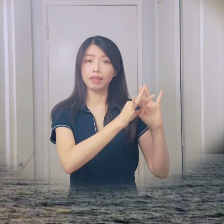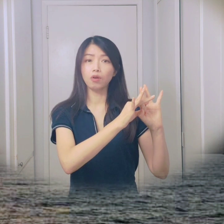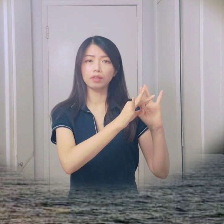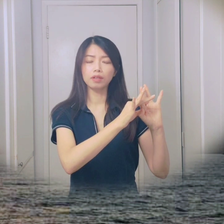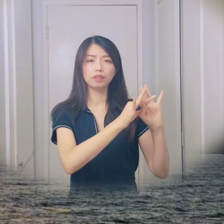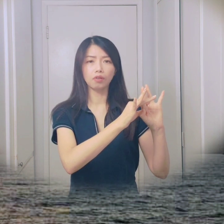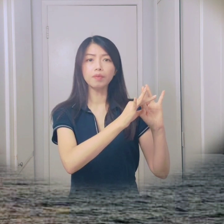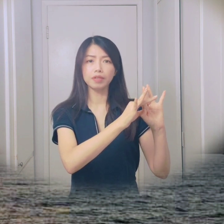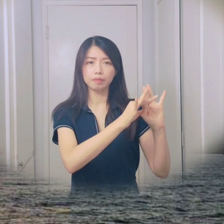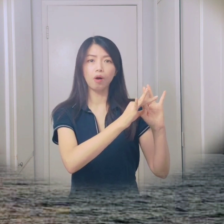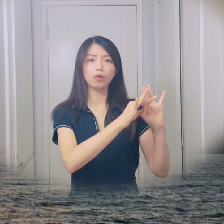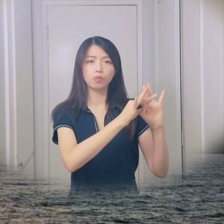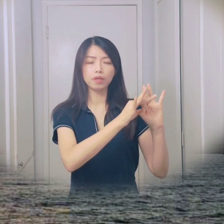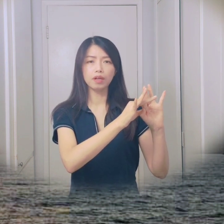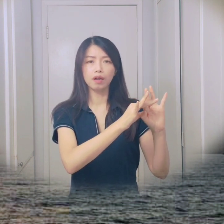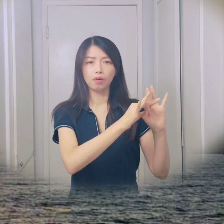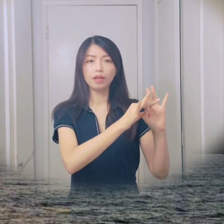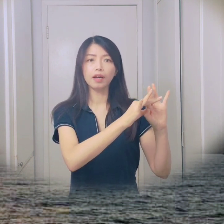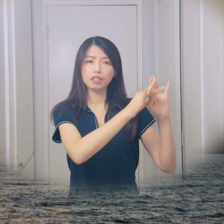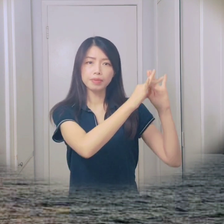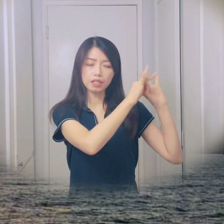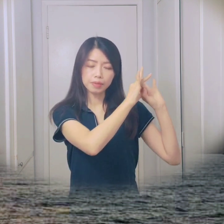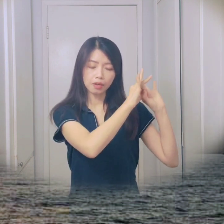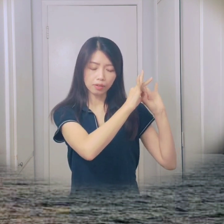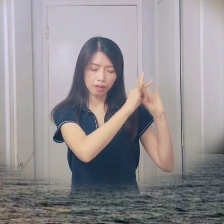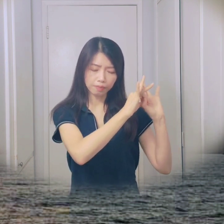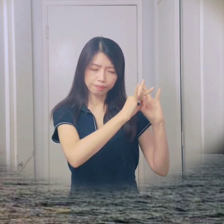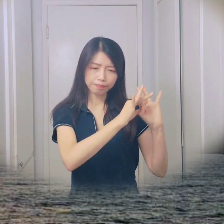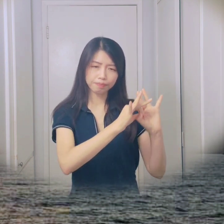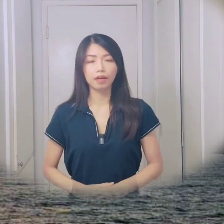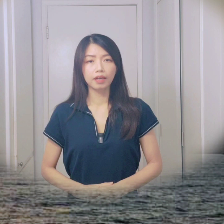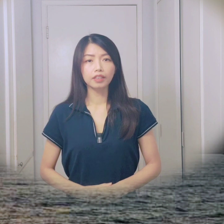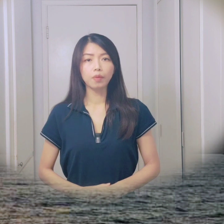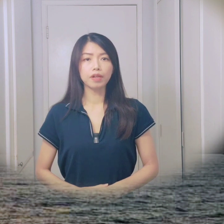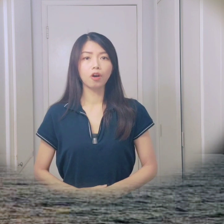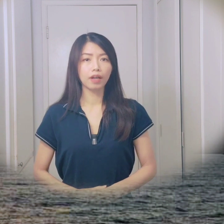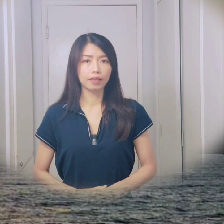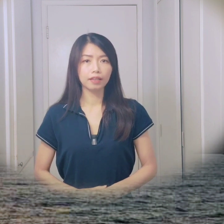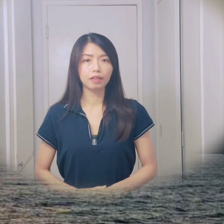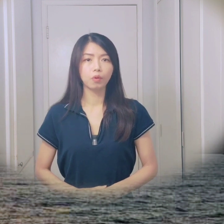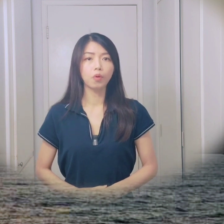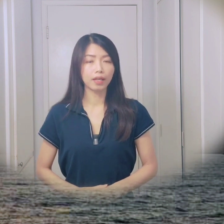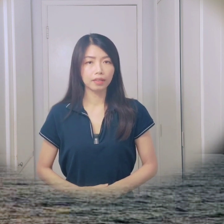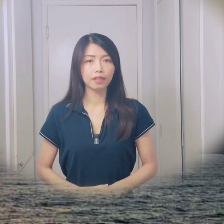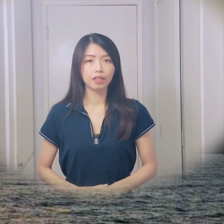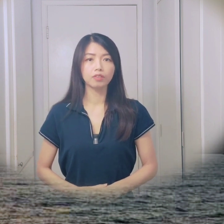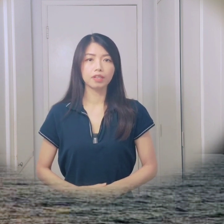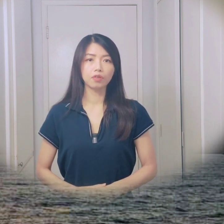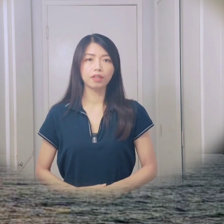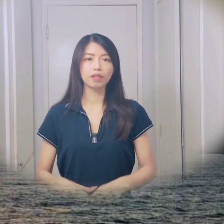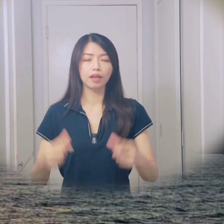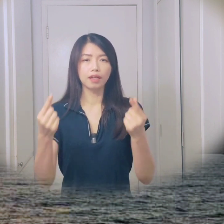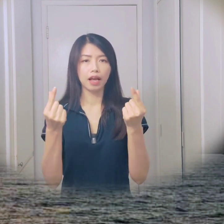끝이 안 날 것 같은 그런 힘듦, 어려움을 생각하시면서 하시면 될 것 같아요. 끝없을 것 같은, 뭐뭐 같은 이런